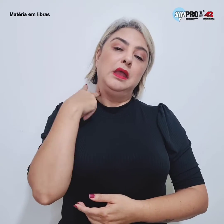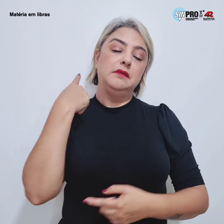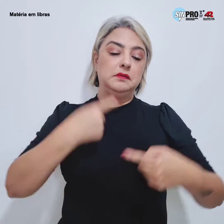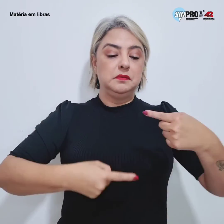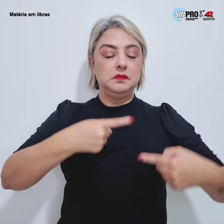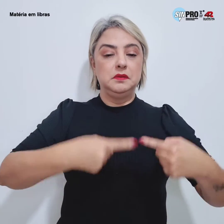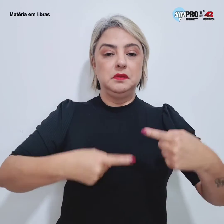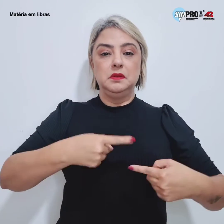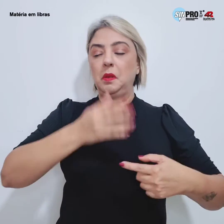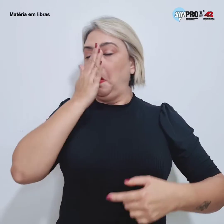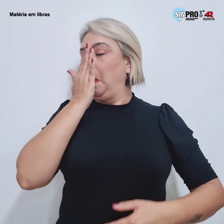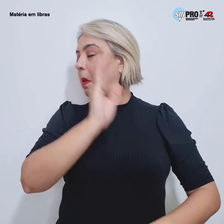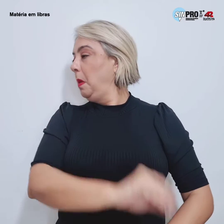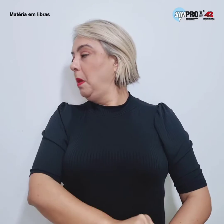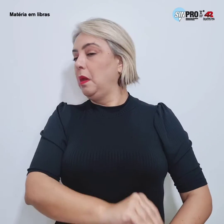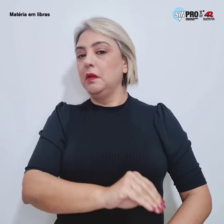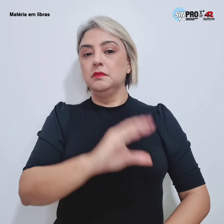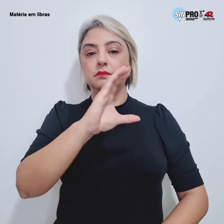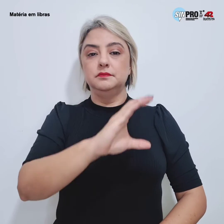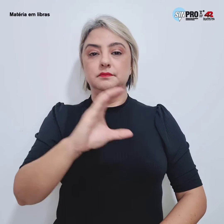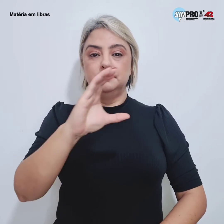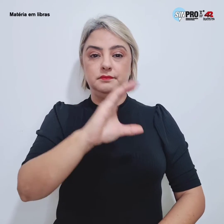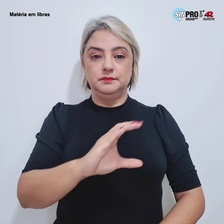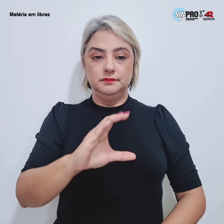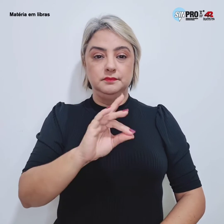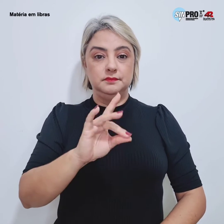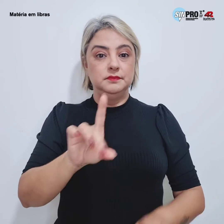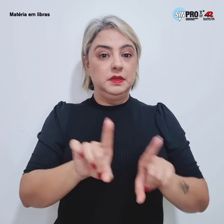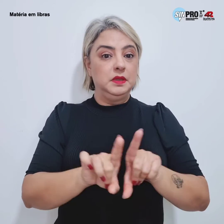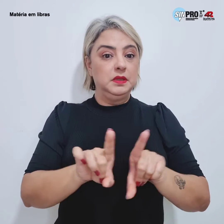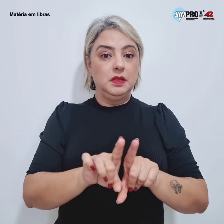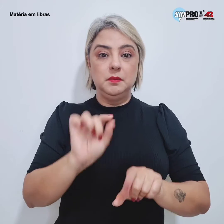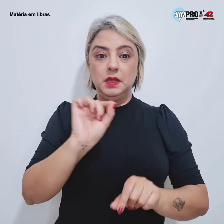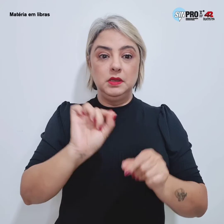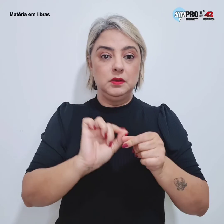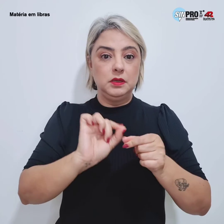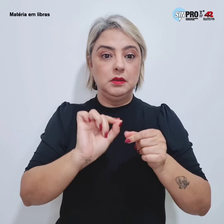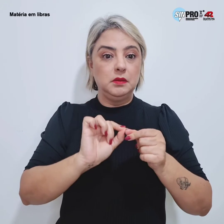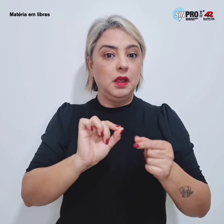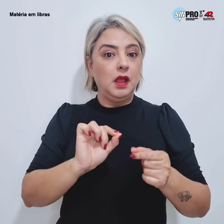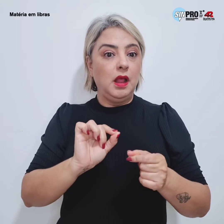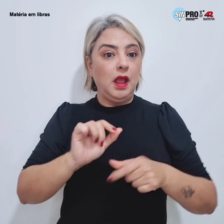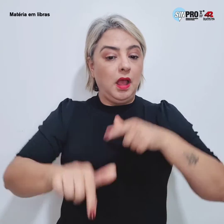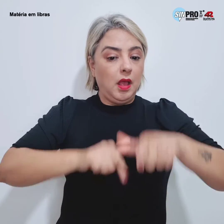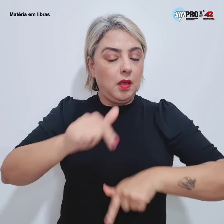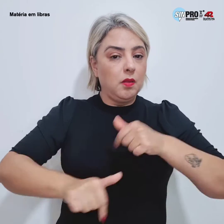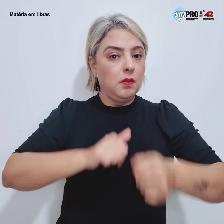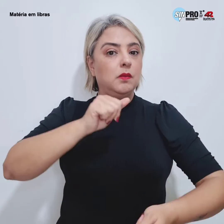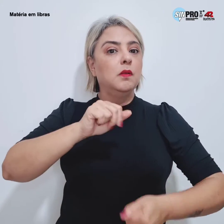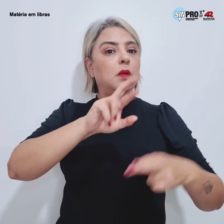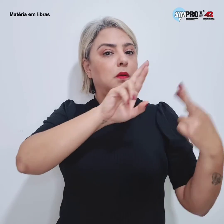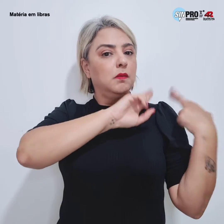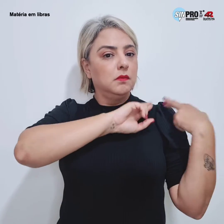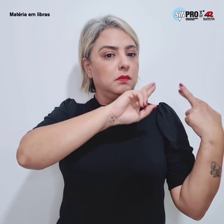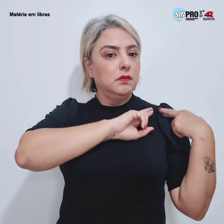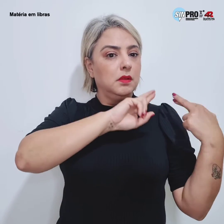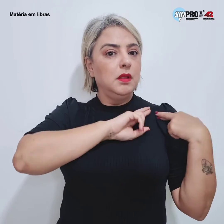da política negacionista de ocasião da ciência, além de não agir com responsabilidade